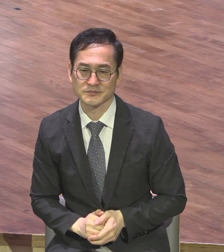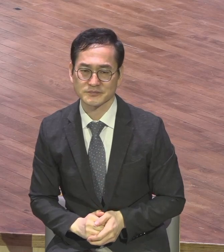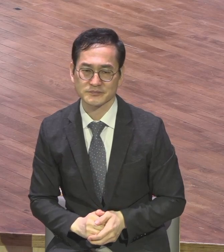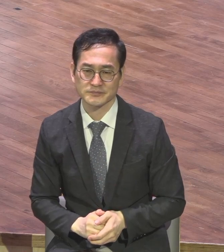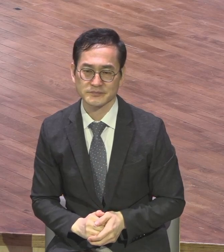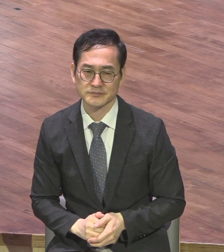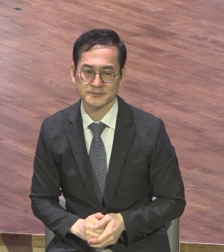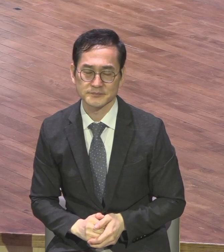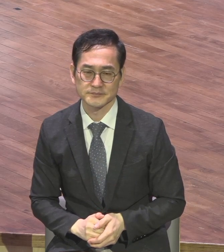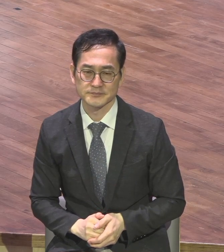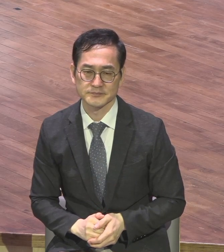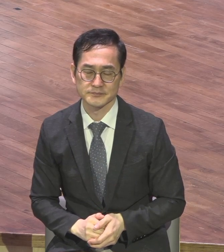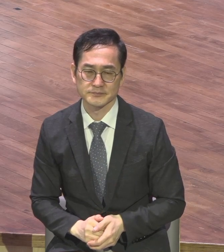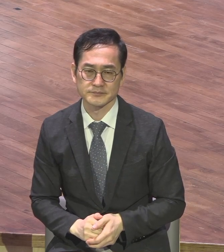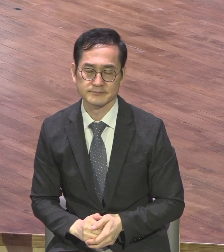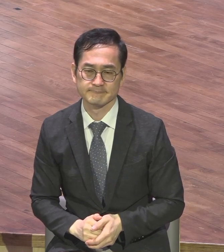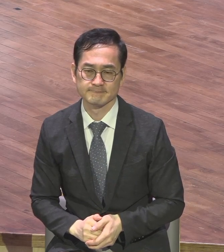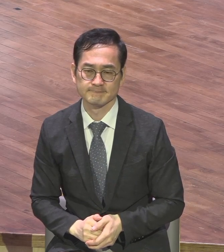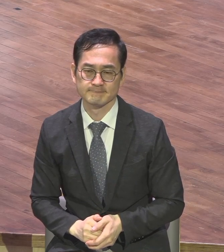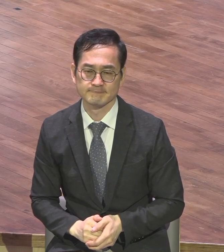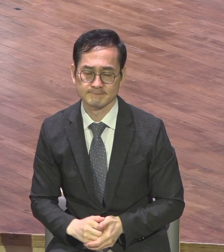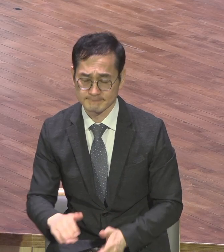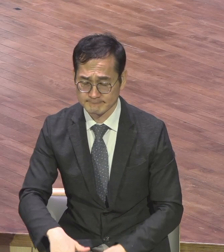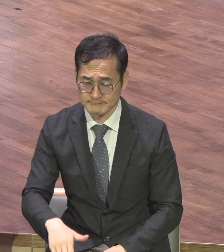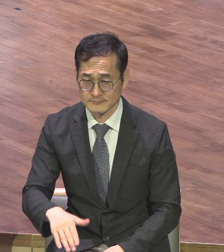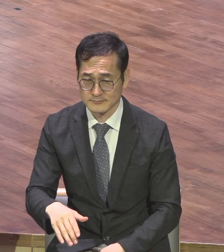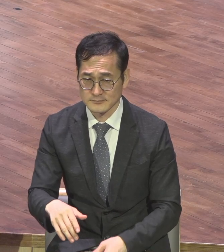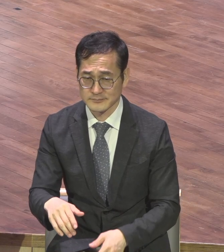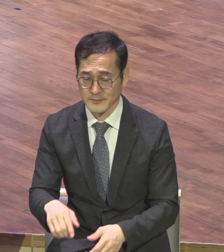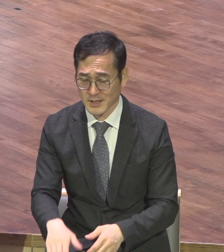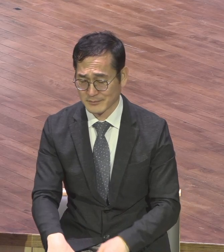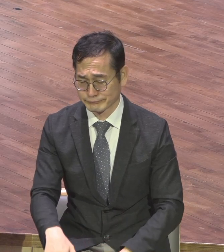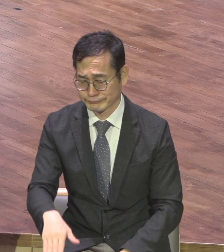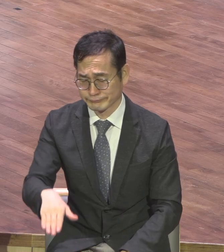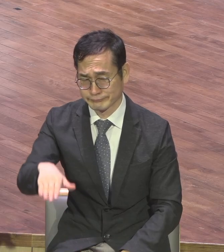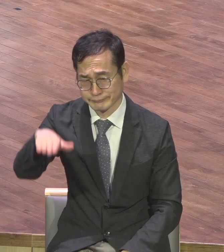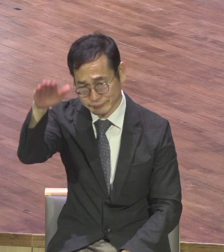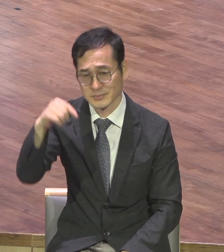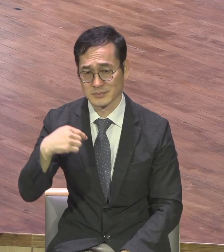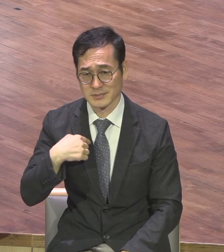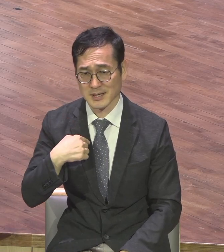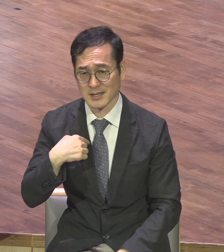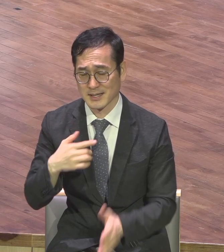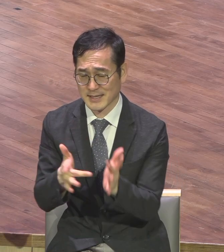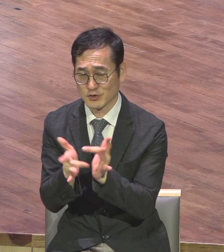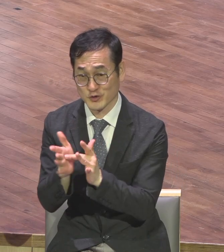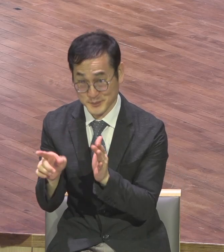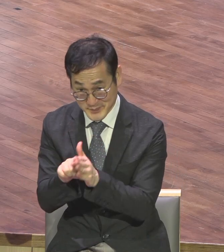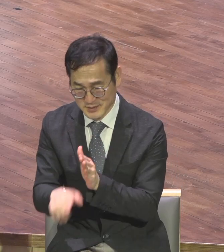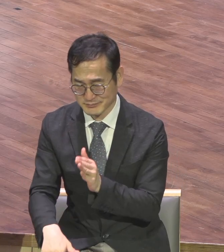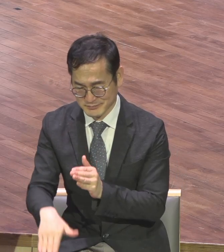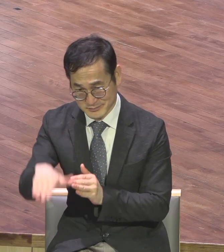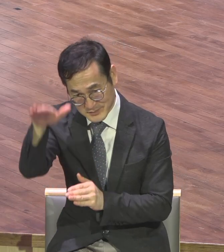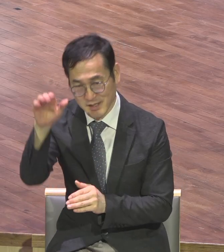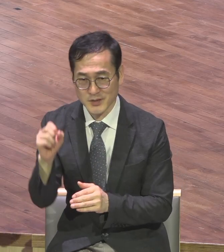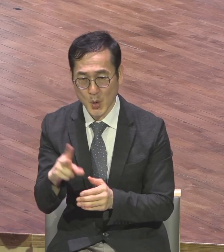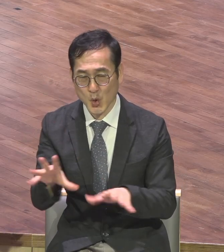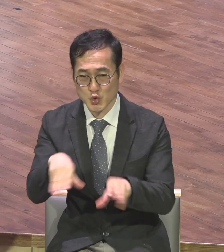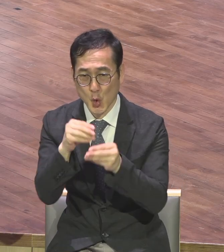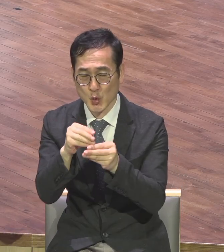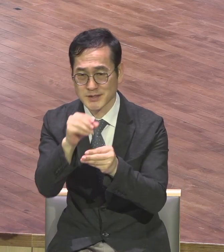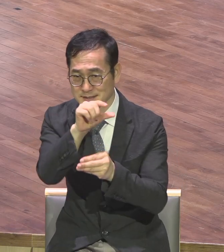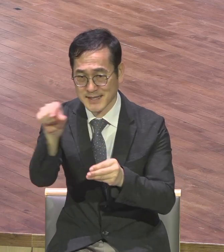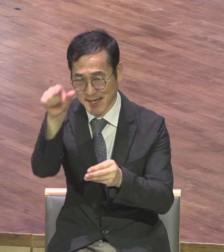신앙생활을 평생 해왔고 한국 최고의 보수 신학 총신 대학원을 졸업했고